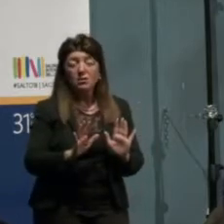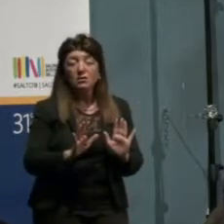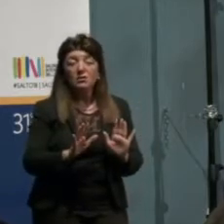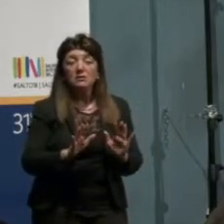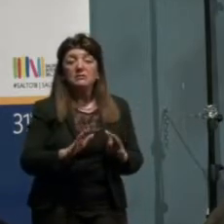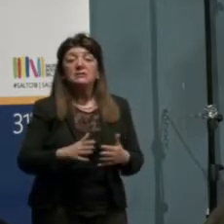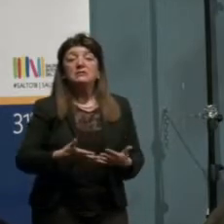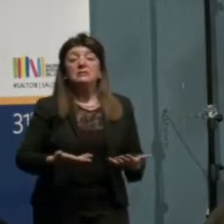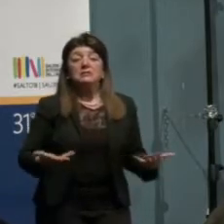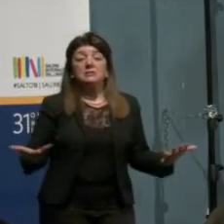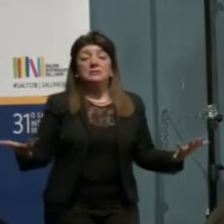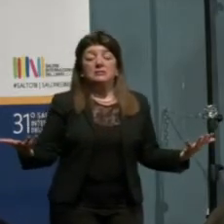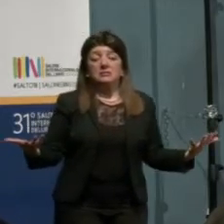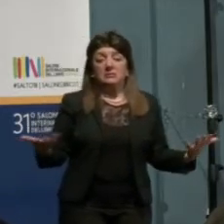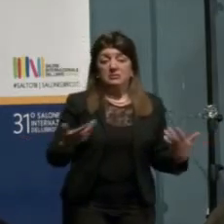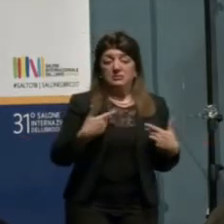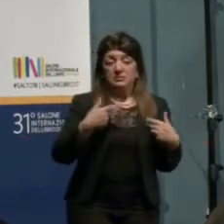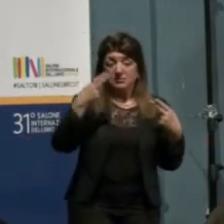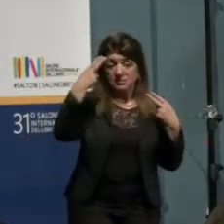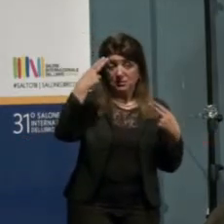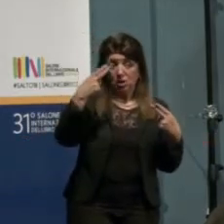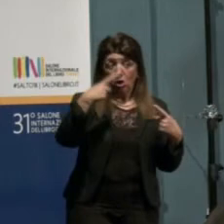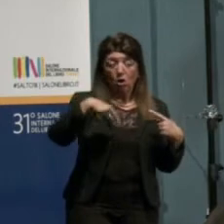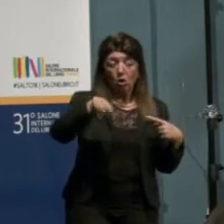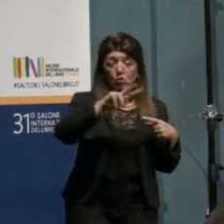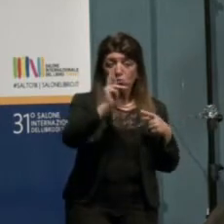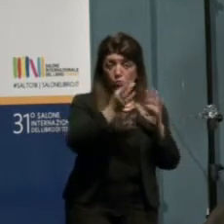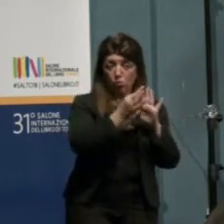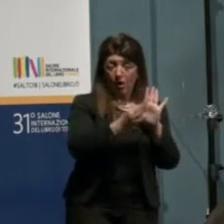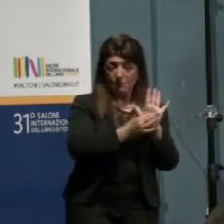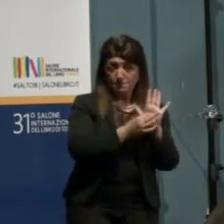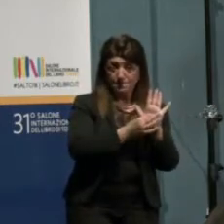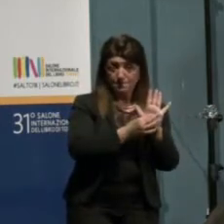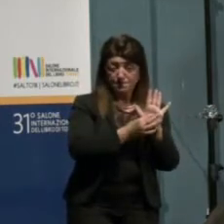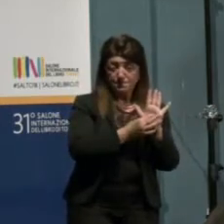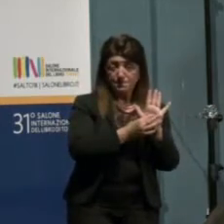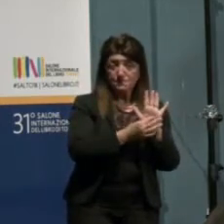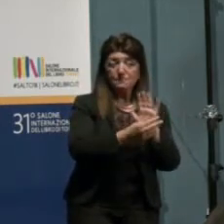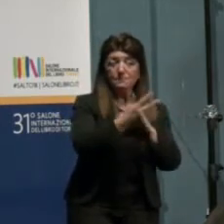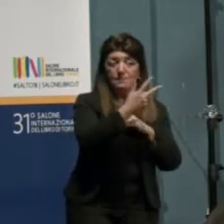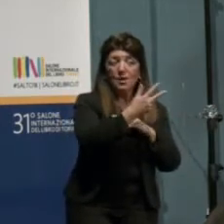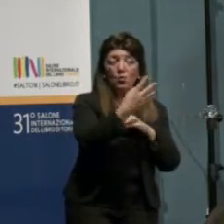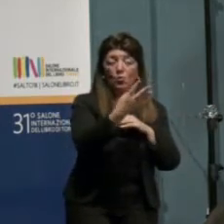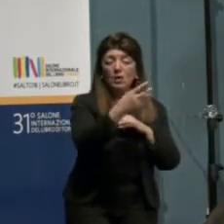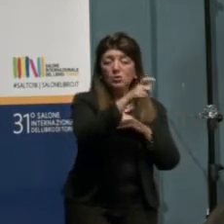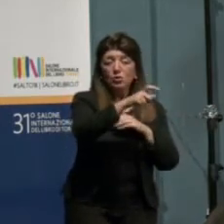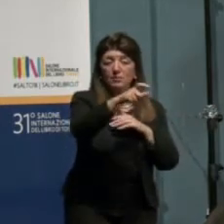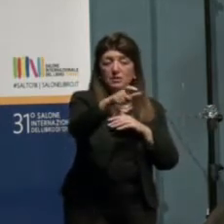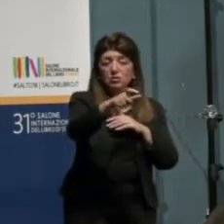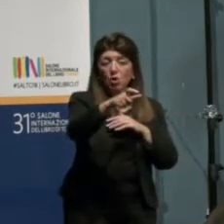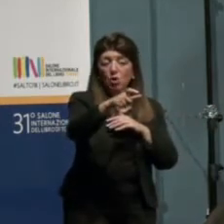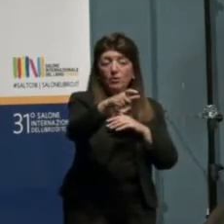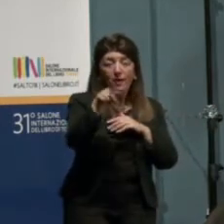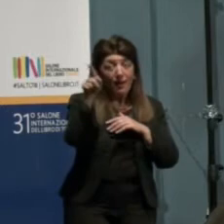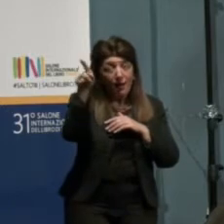quindi vi ricordo soltanto due dati 34 persone al giorno fanno la fine di giulio